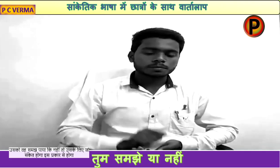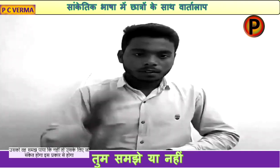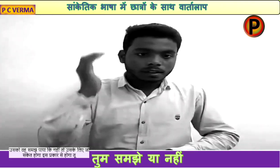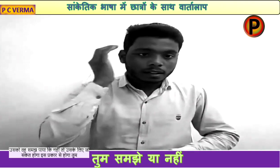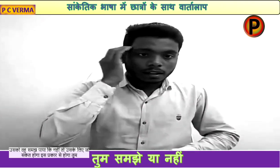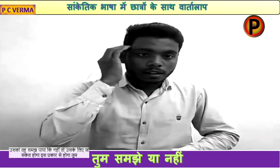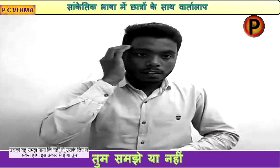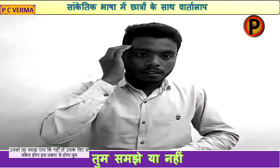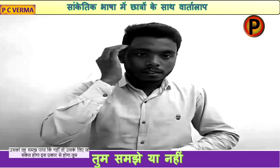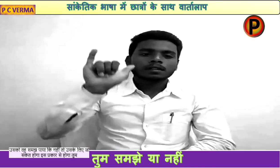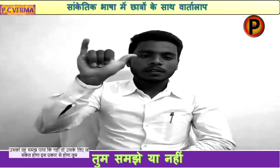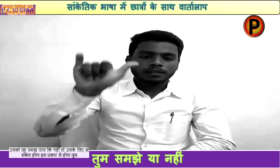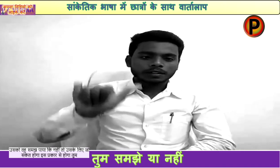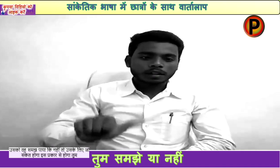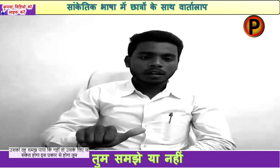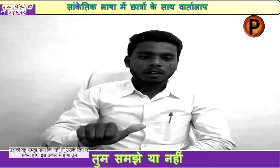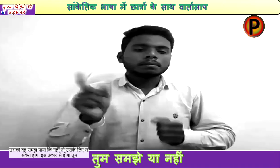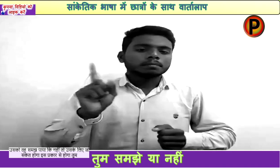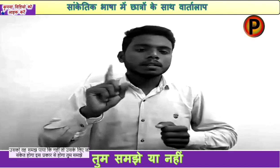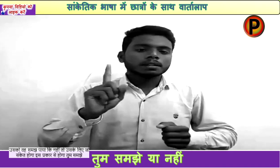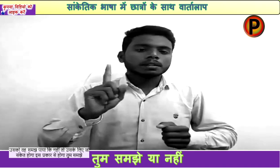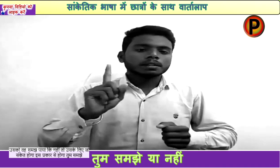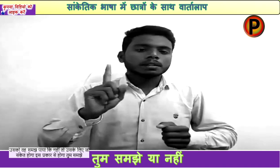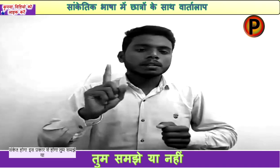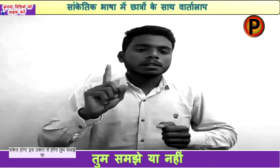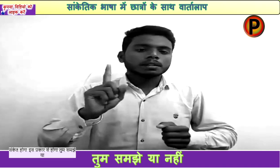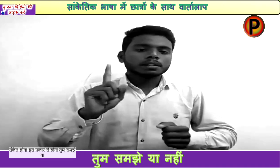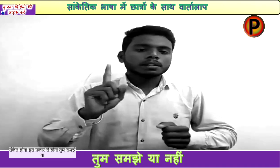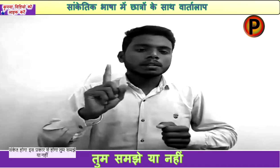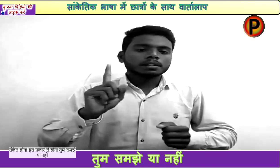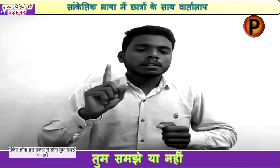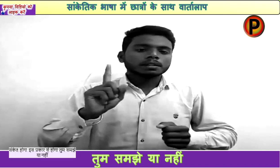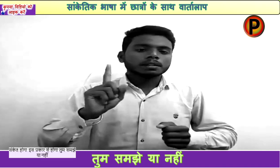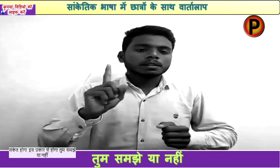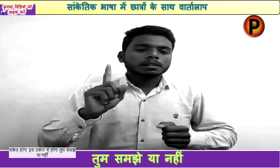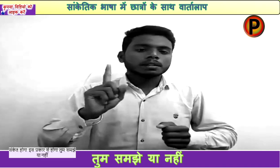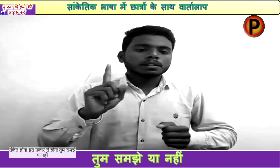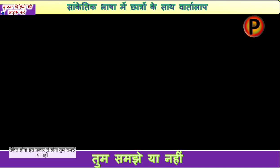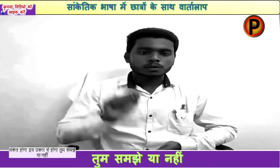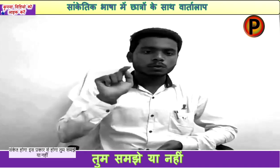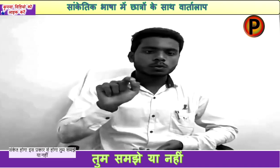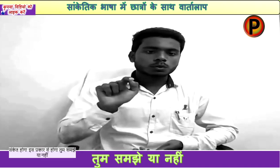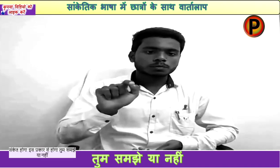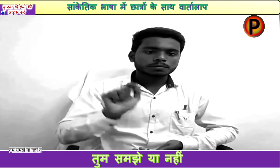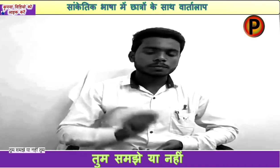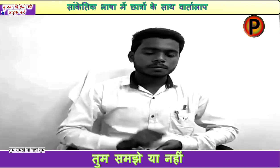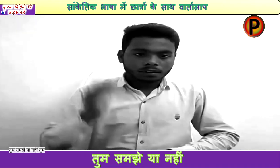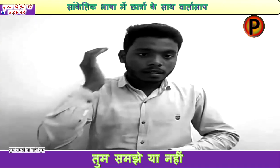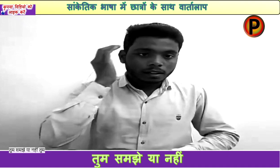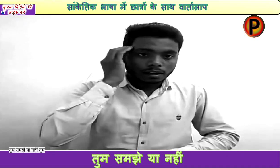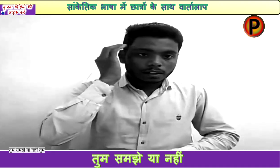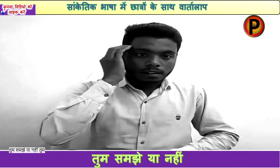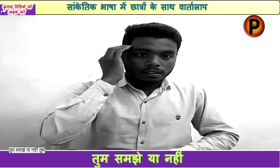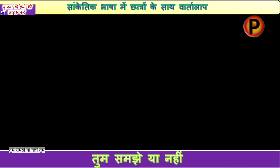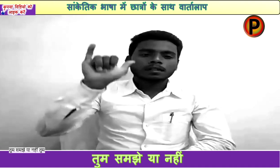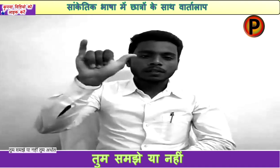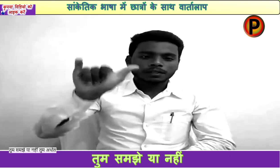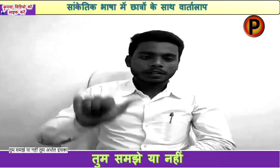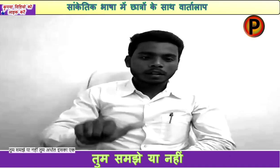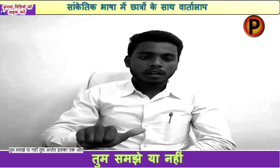तुम समझे या नहीं, तुम अर्थात इसका एक और मतलब भी होगा कि